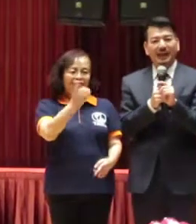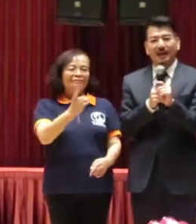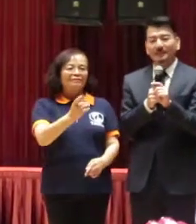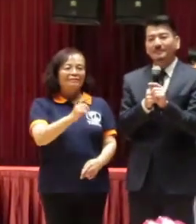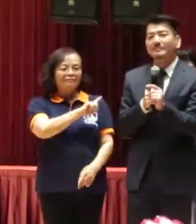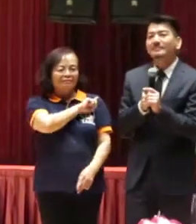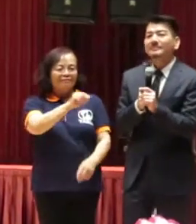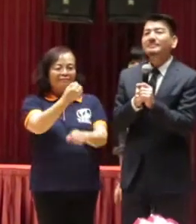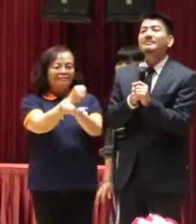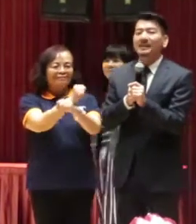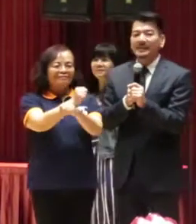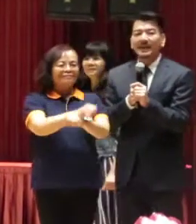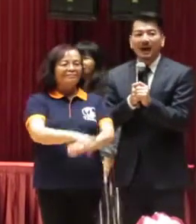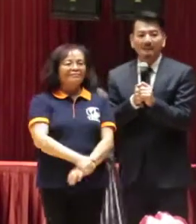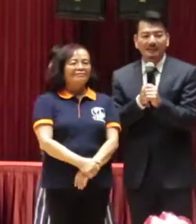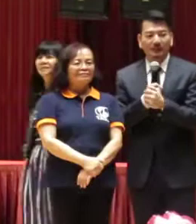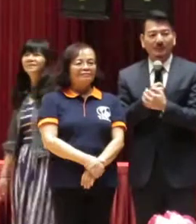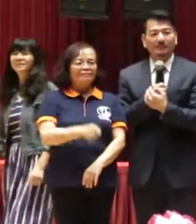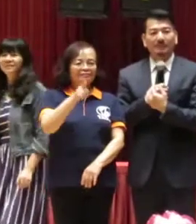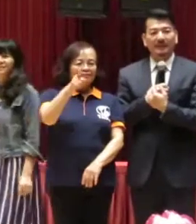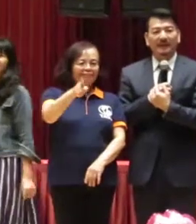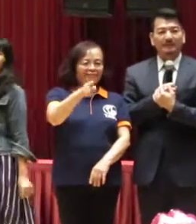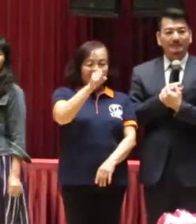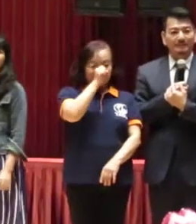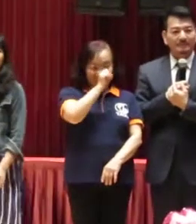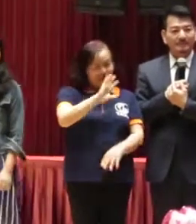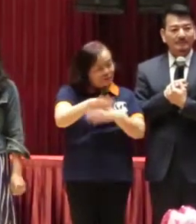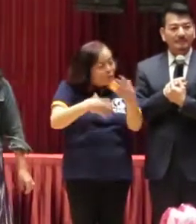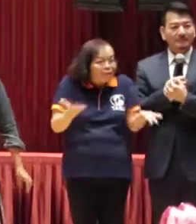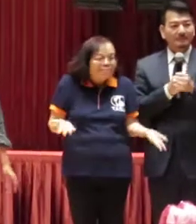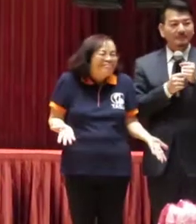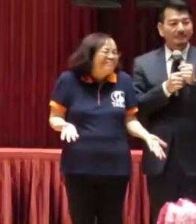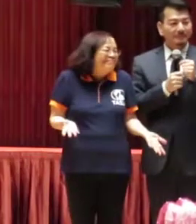来考一下哈，你好的手语怎么比？